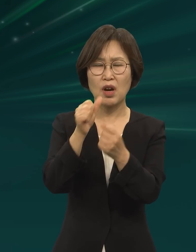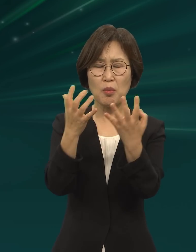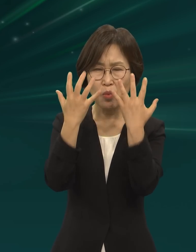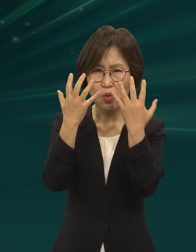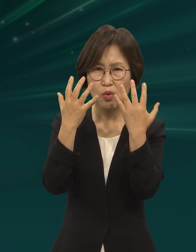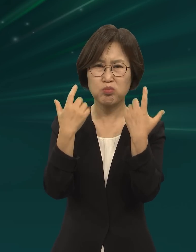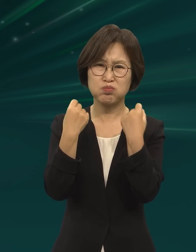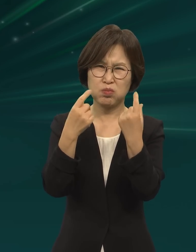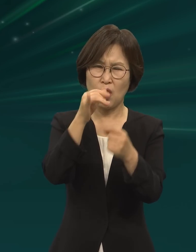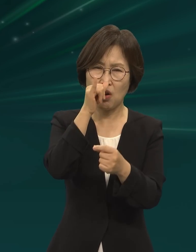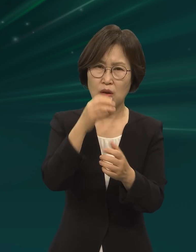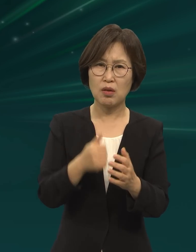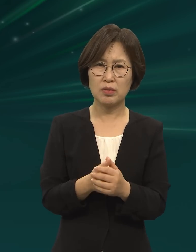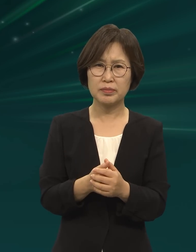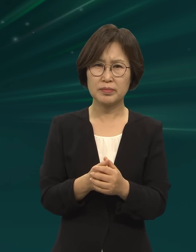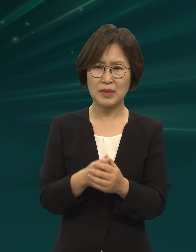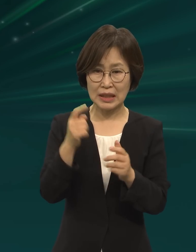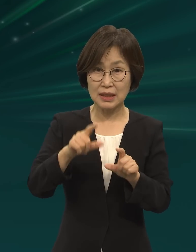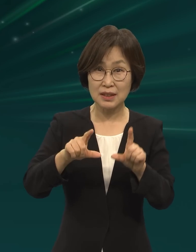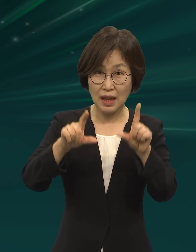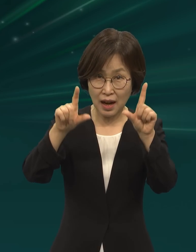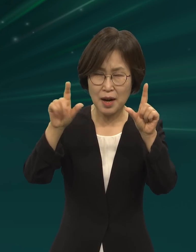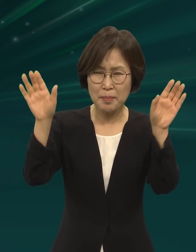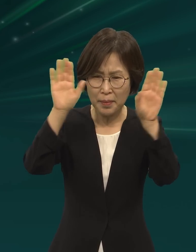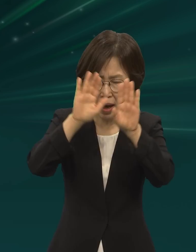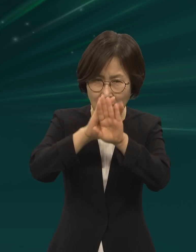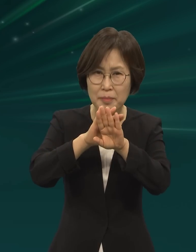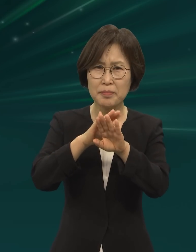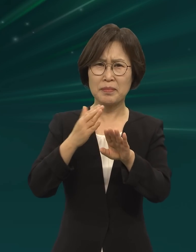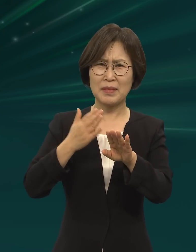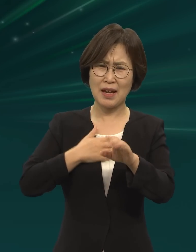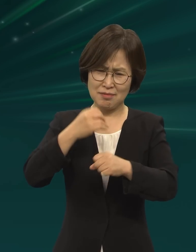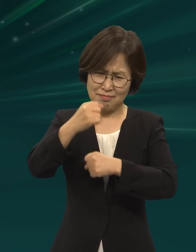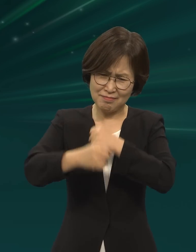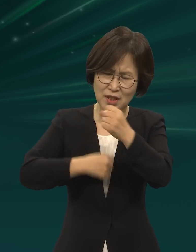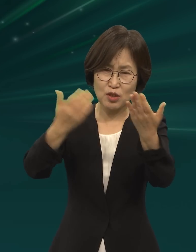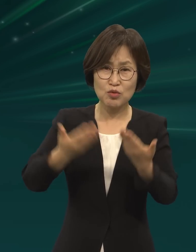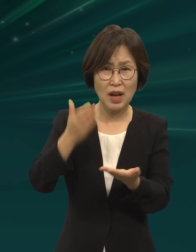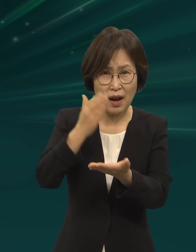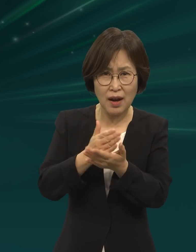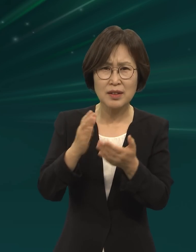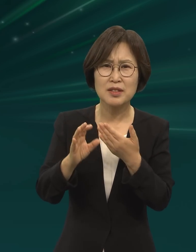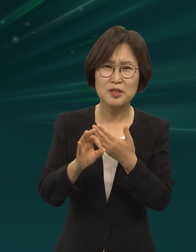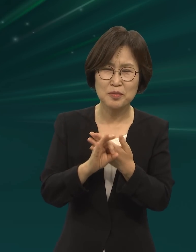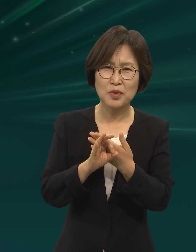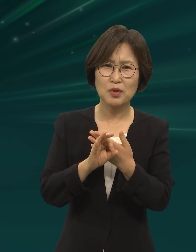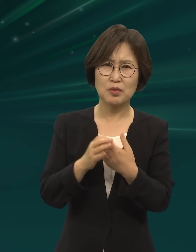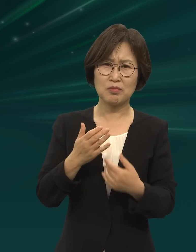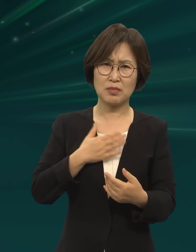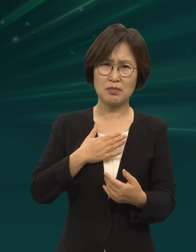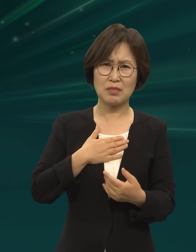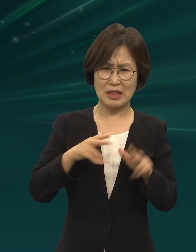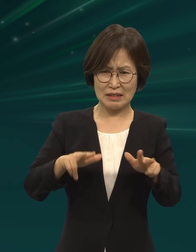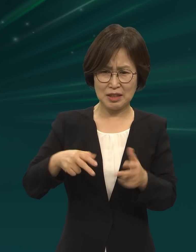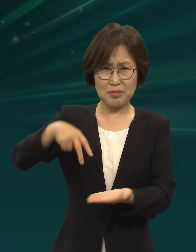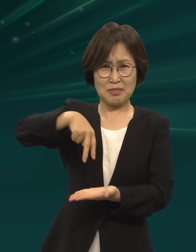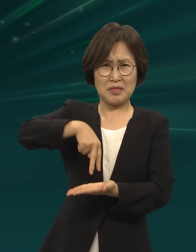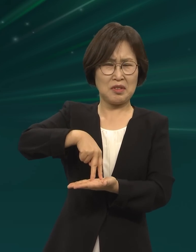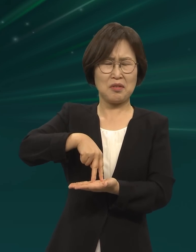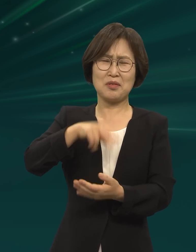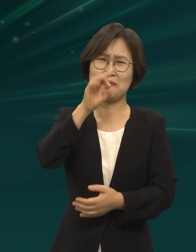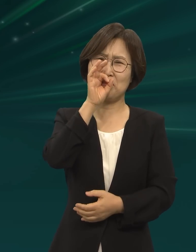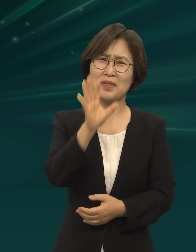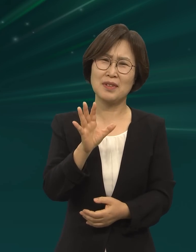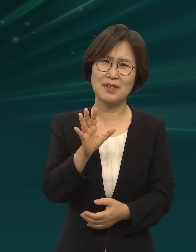날에, 그 밤에 예수님께서 저를 자유케 하지 않았었다면 오늘 저는 이 자리에서 설 수가